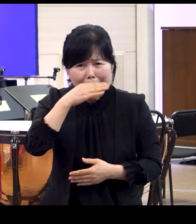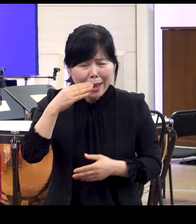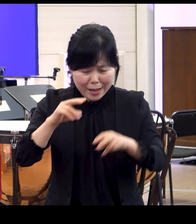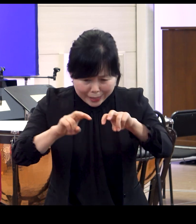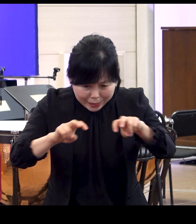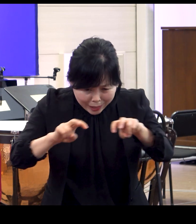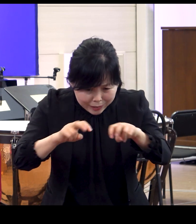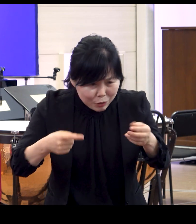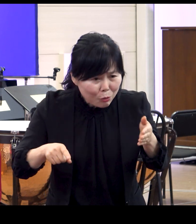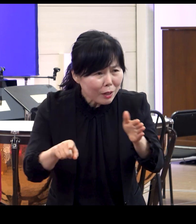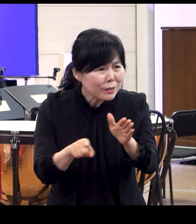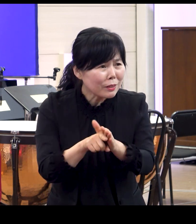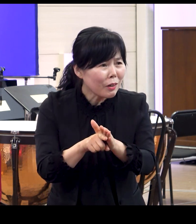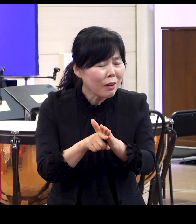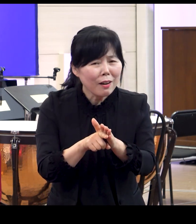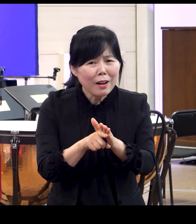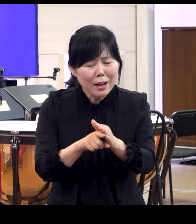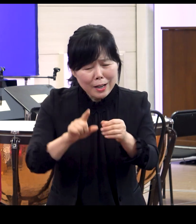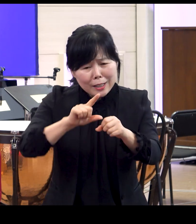한다면요, 정말